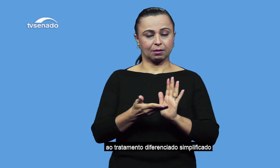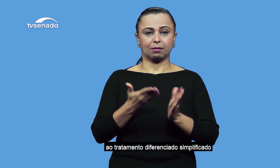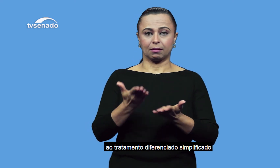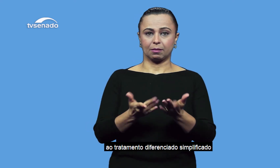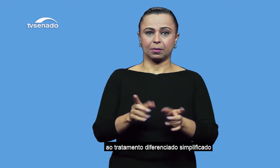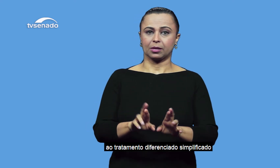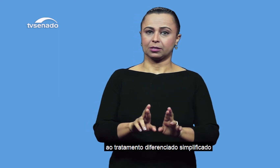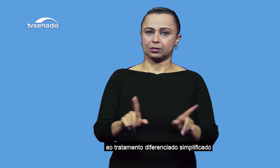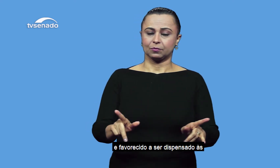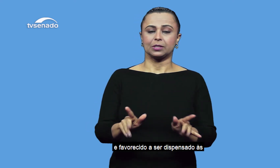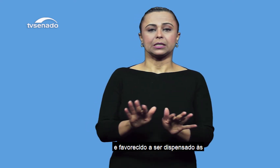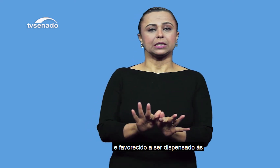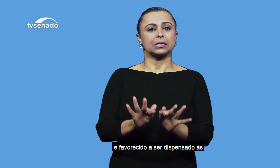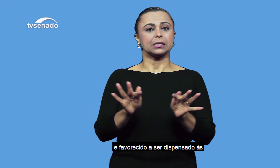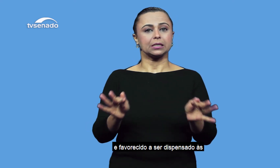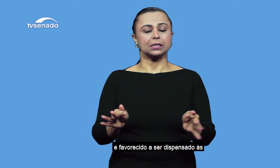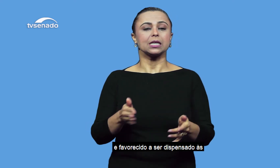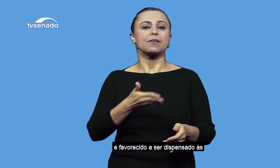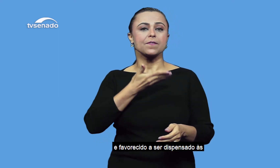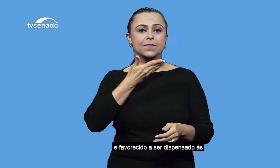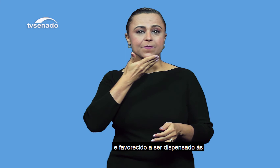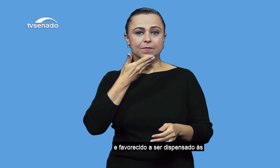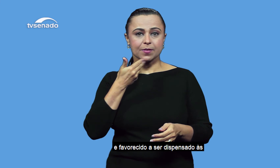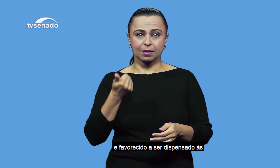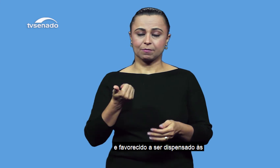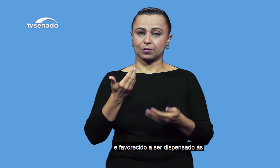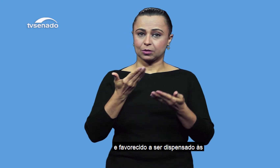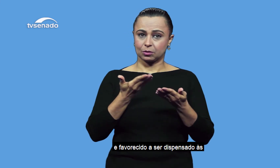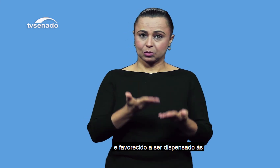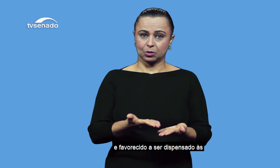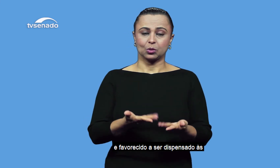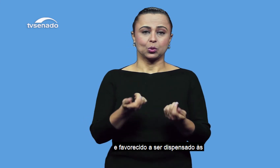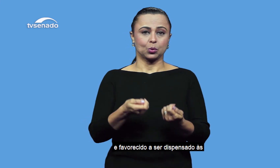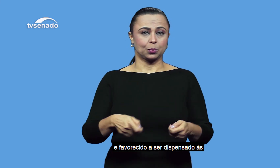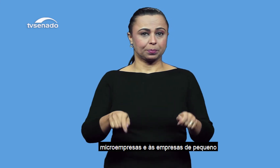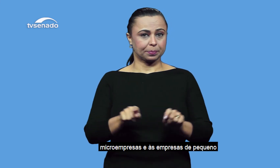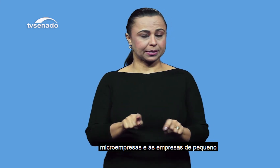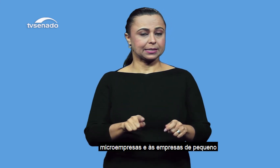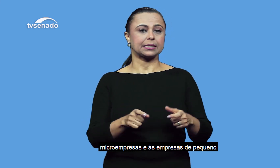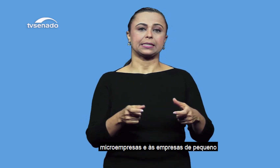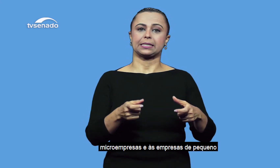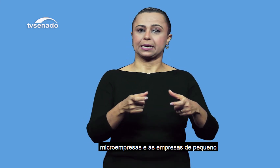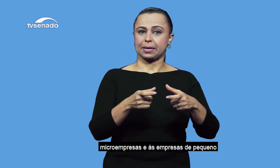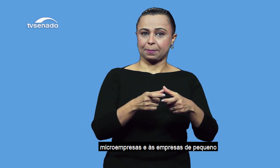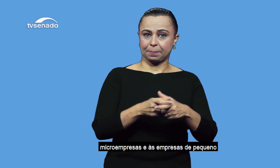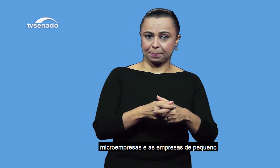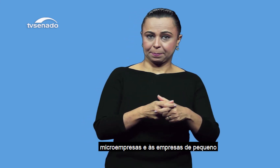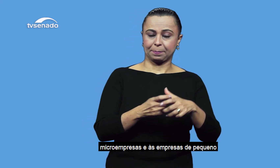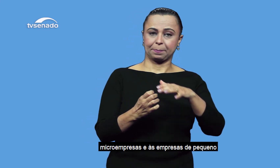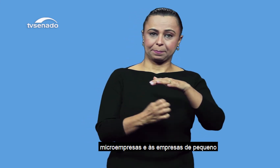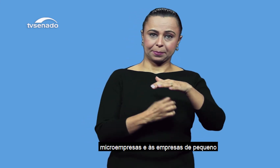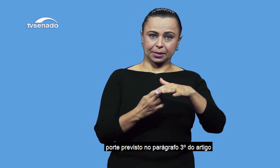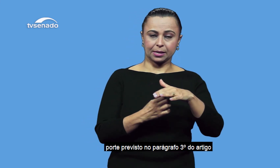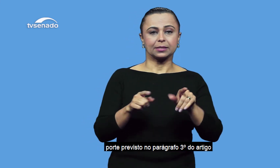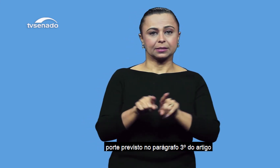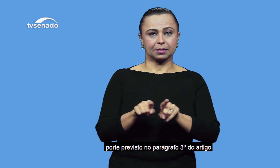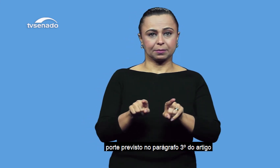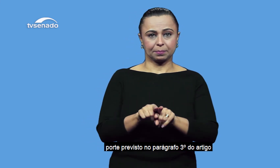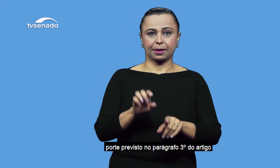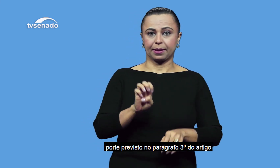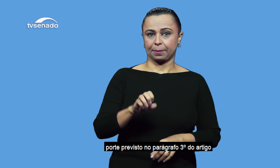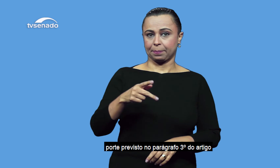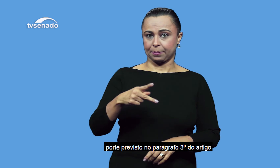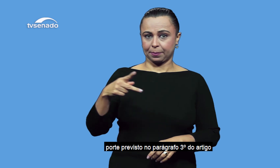diferenciado simplificado e favorecido a ser dispensado às microempresas e às empresas de pequeno porte